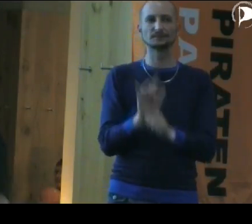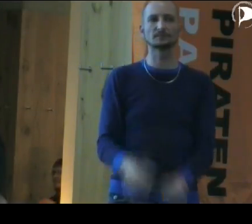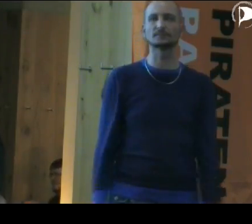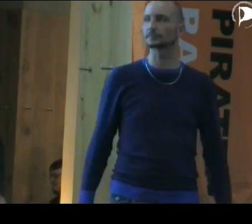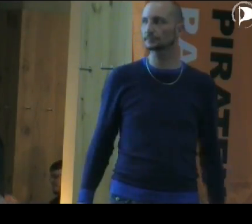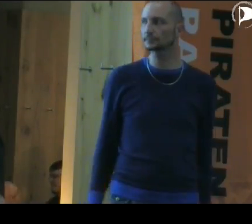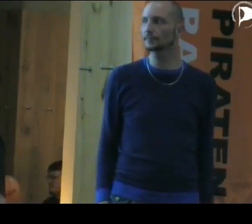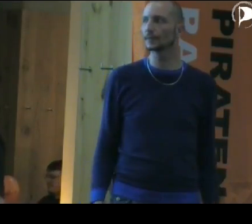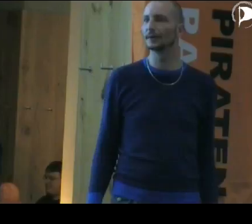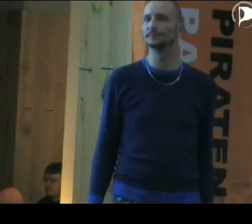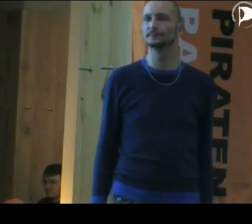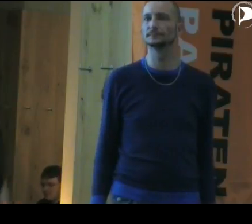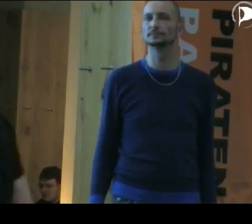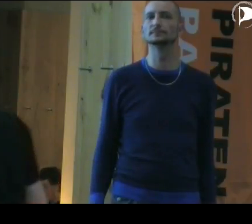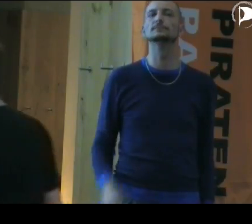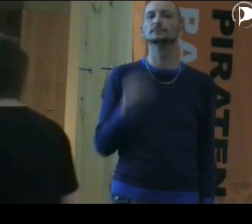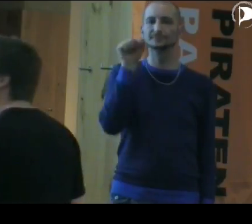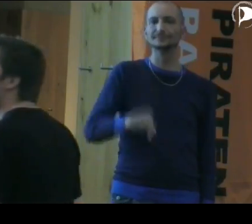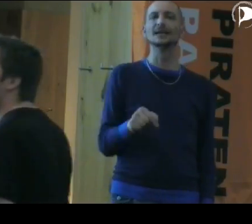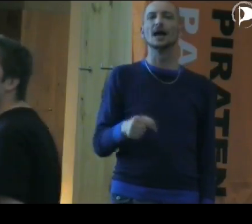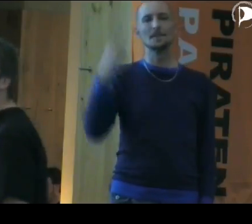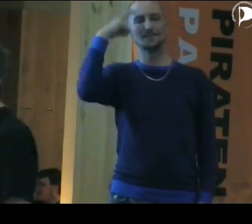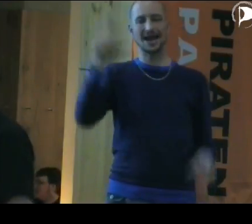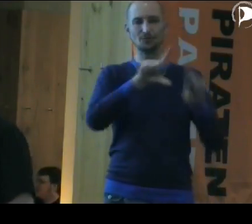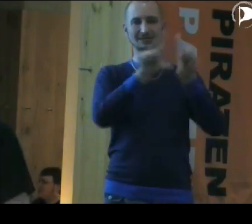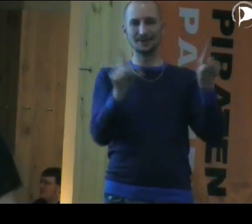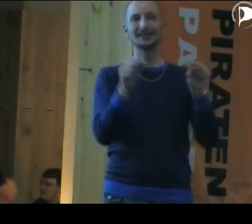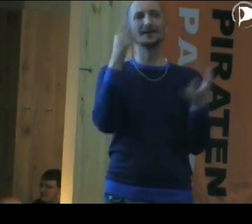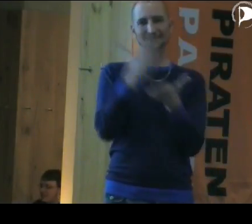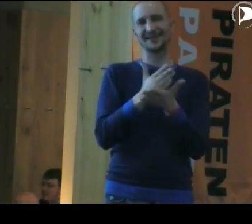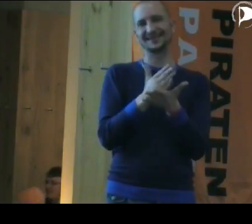okay damit hat das meinungsbild danken